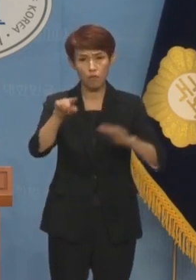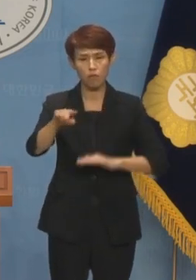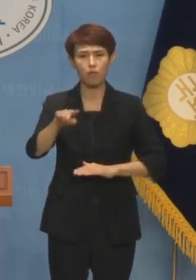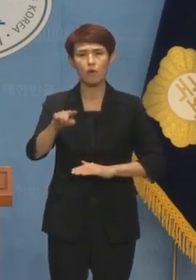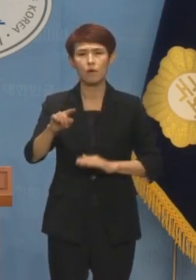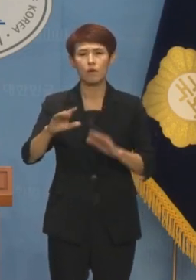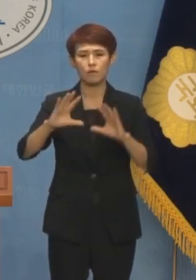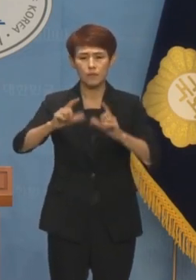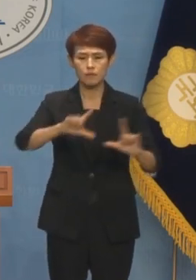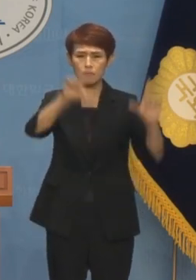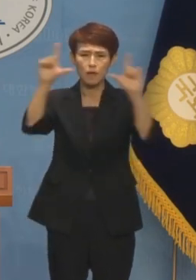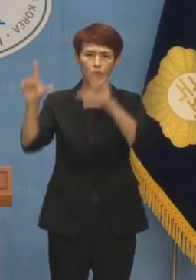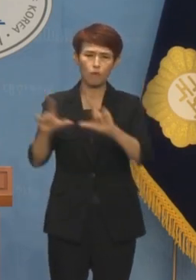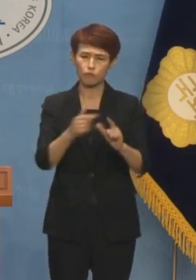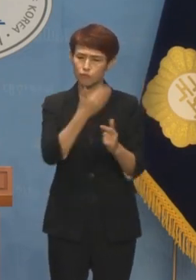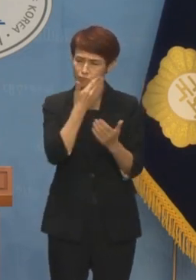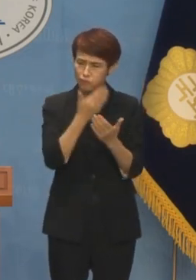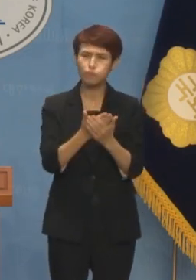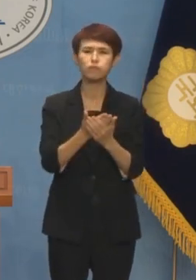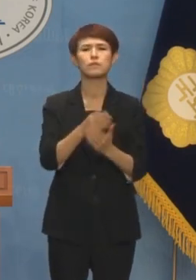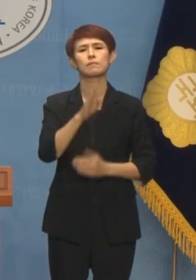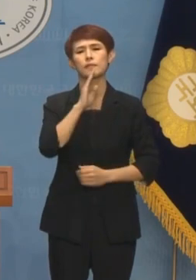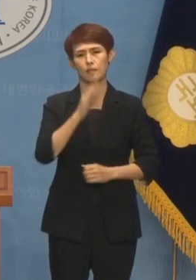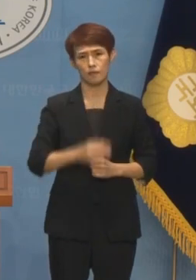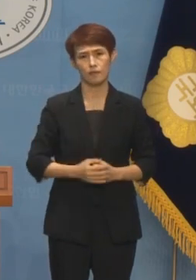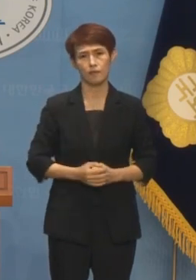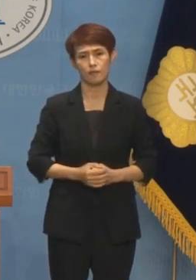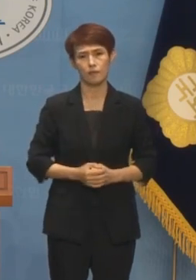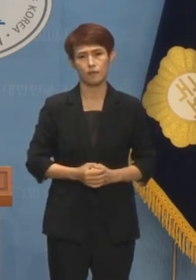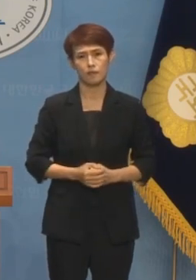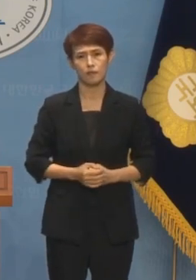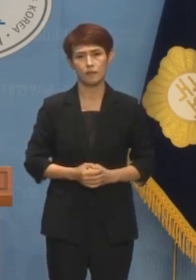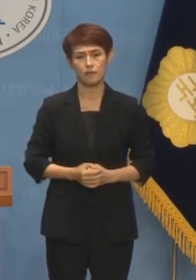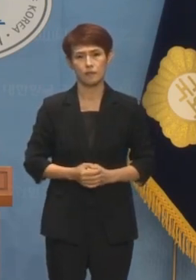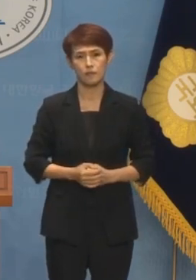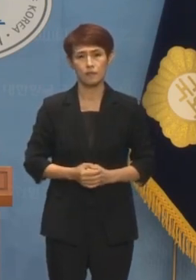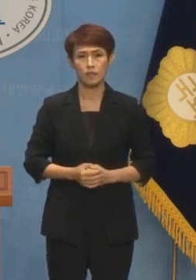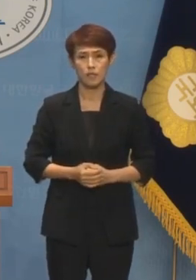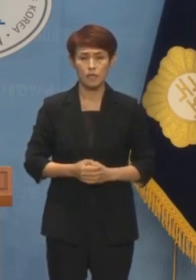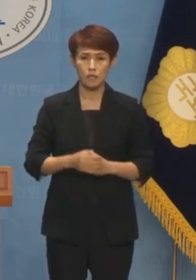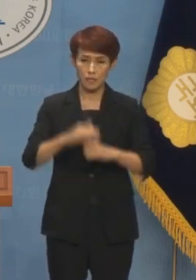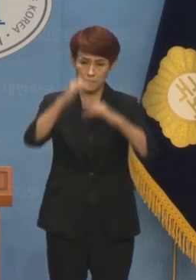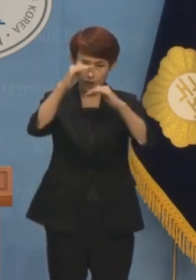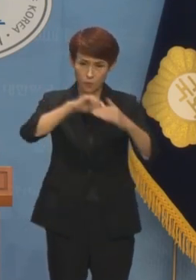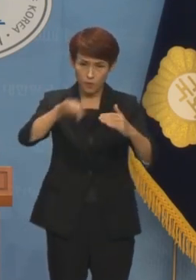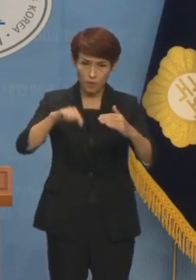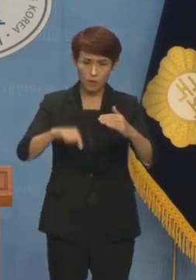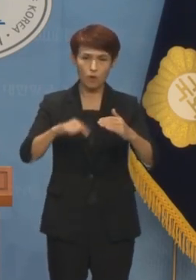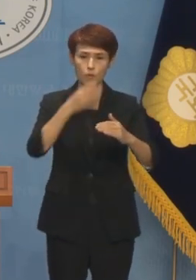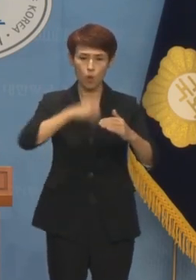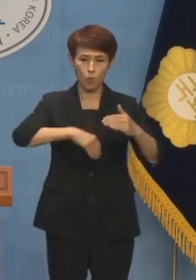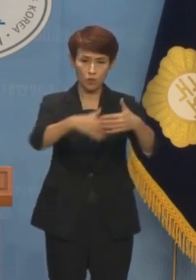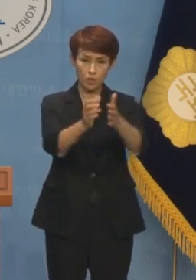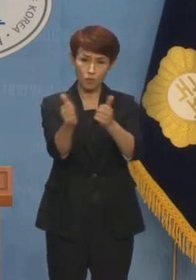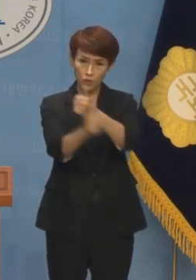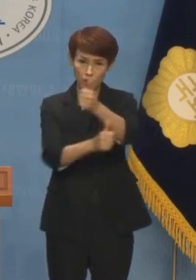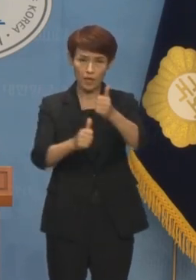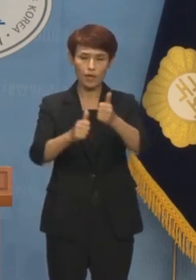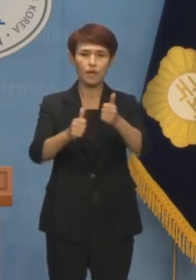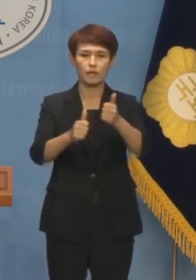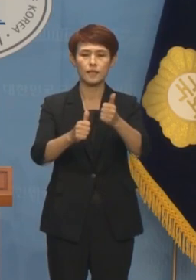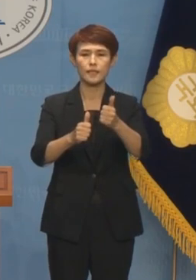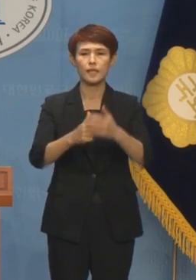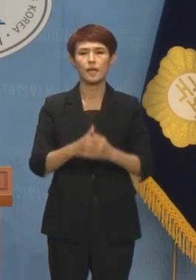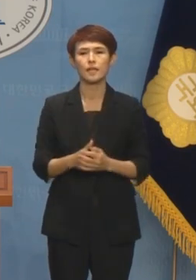민생에 있어 결코 후순위가 될 수 없는 중대한 현안이라는 점에서 보건복지위원회 상임위